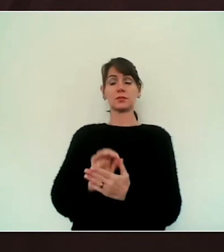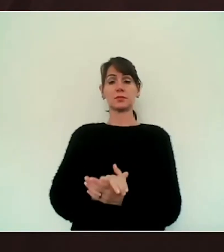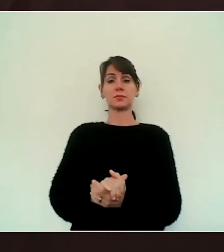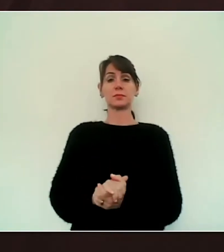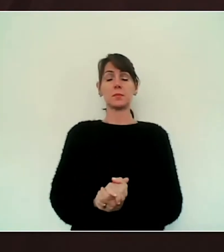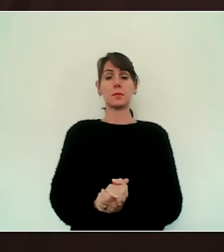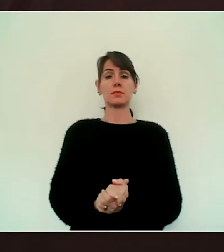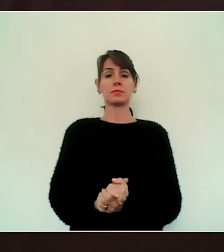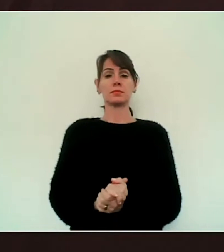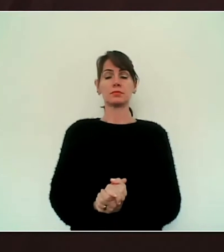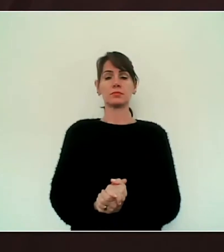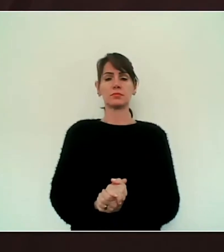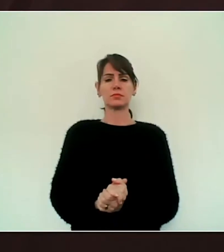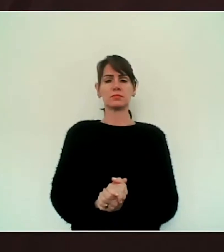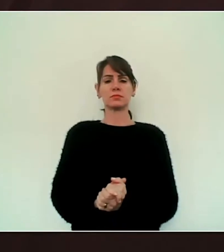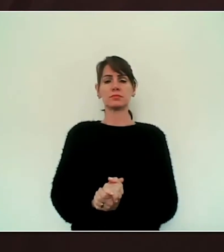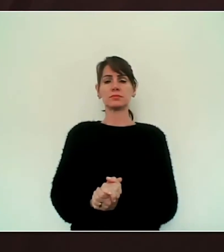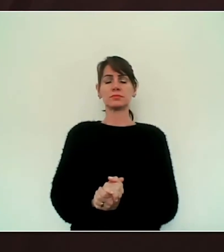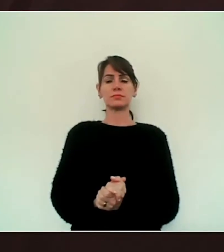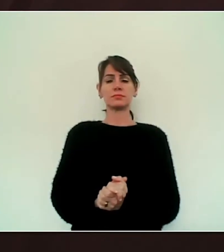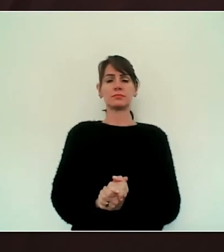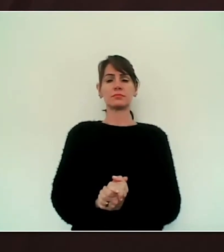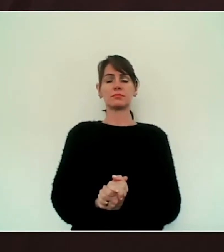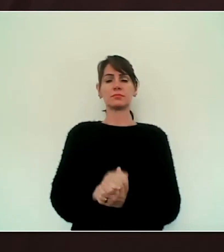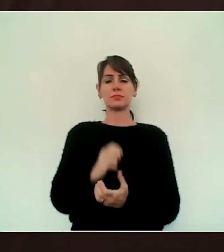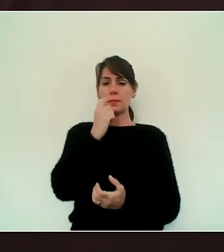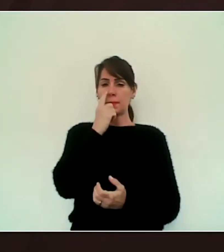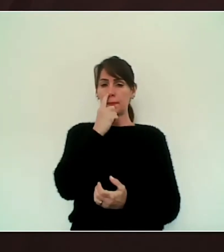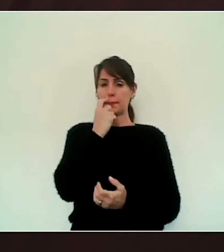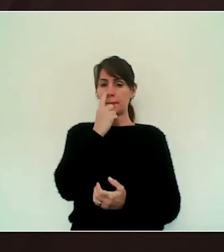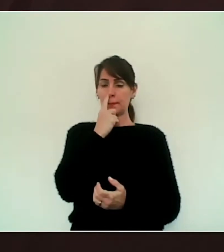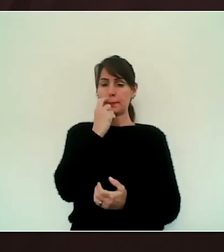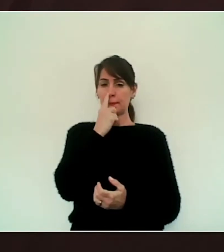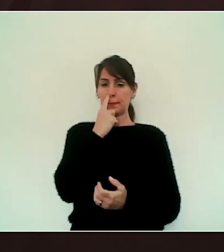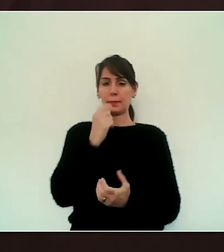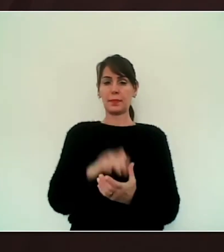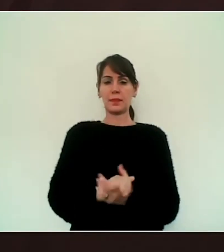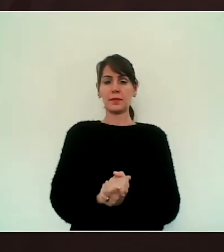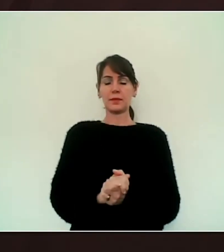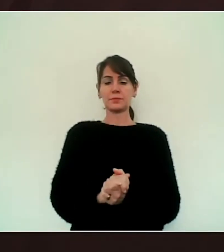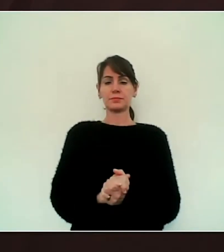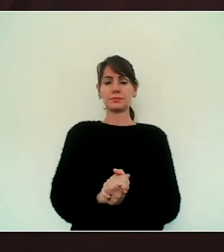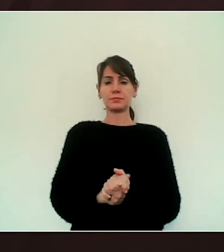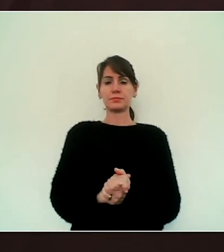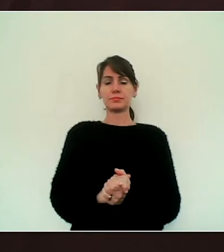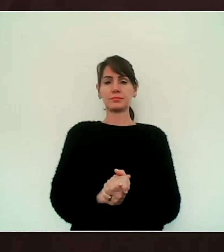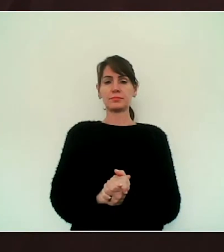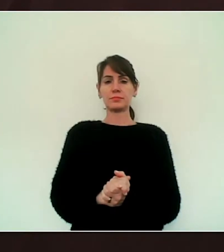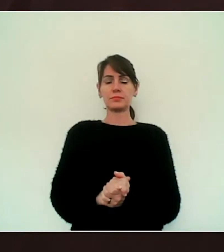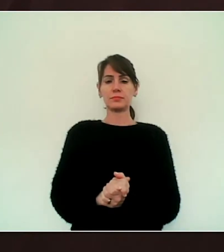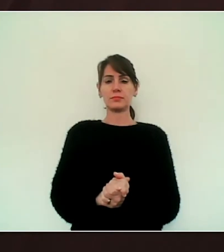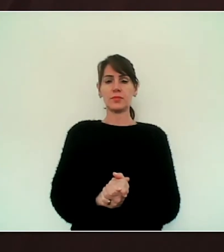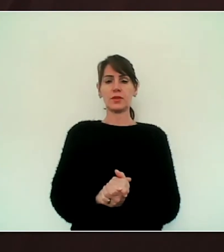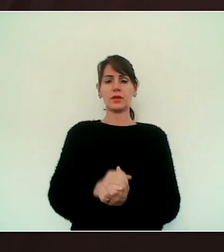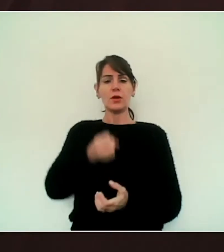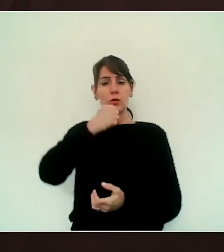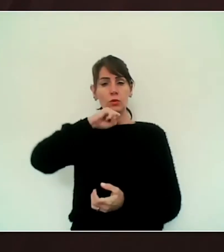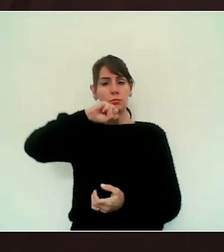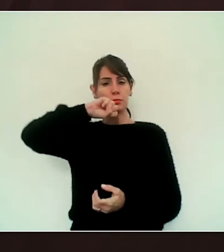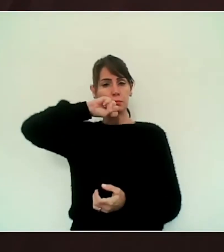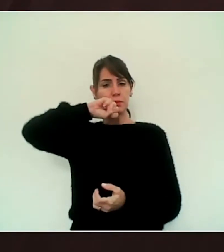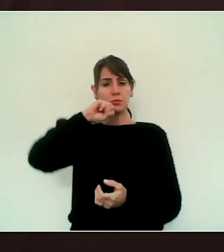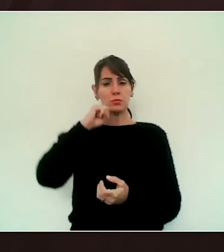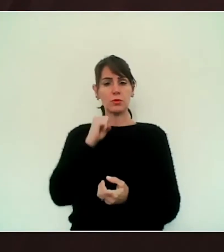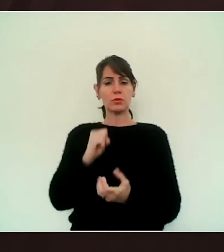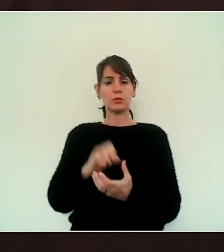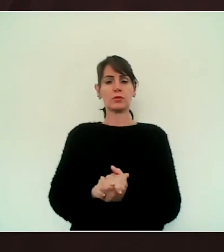episcopal aumentou ainda mais a separação entre clérigos e leigos. O bispo gradualmente assumiu